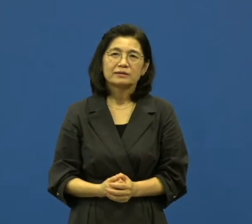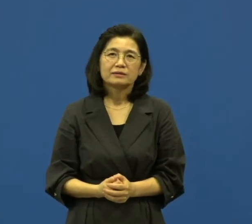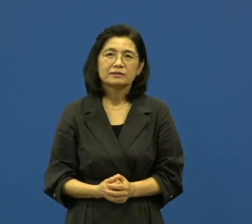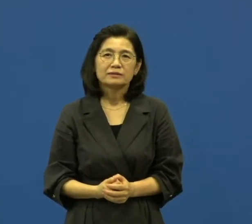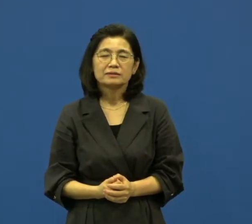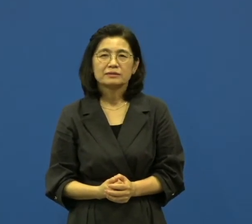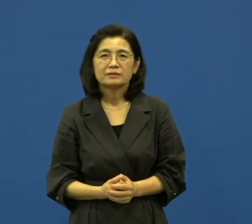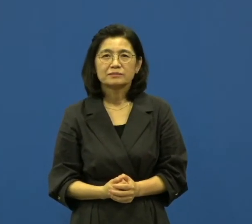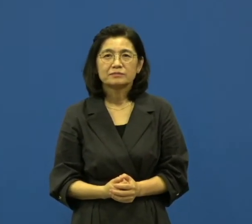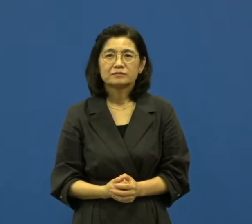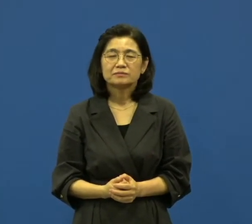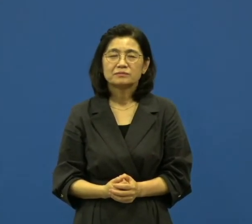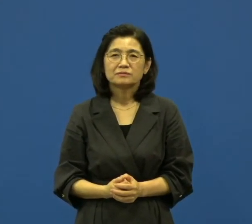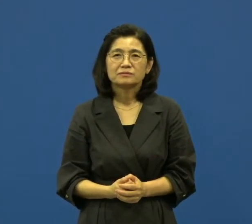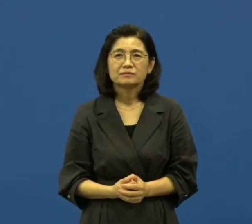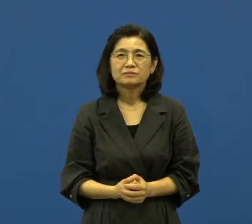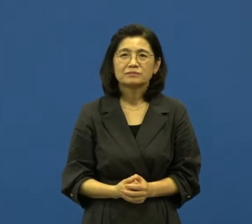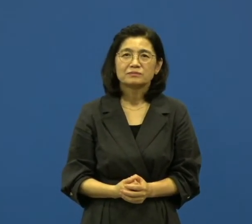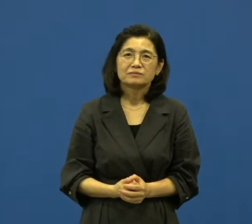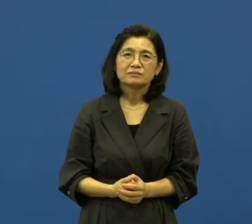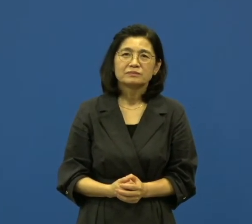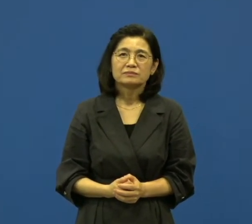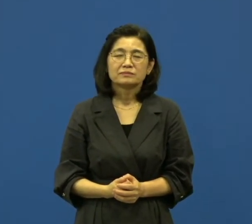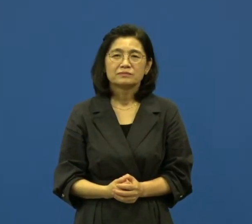다른 세계관을 가지게 된다.